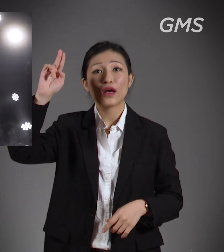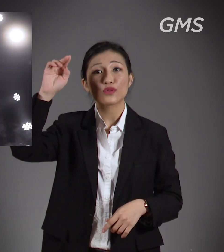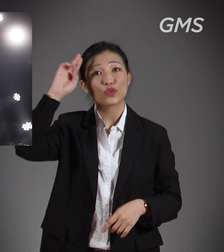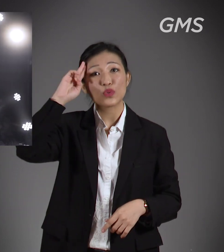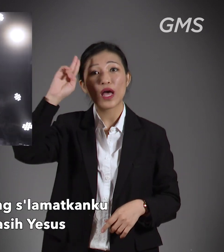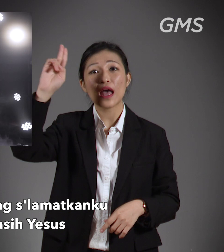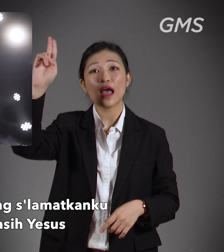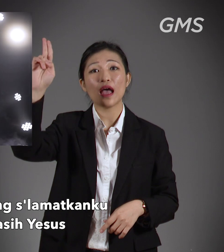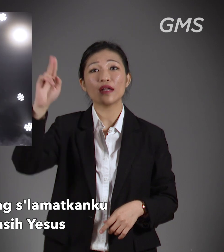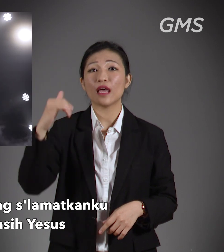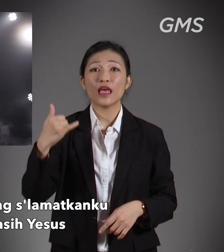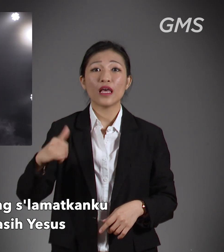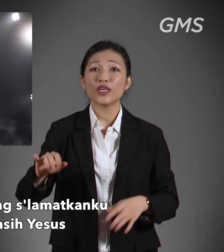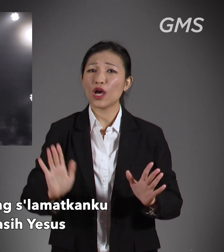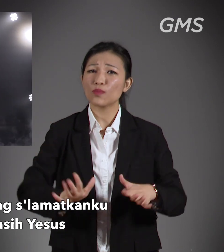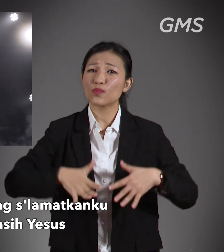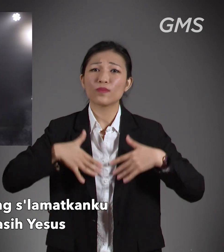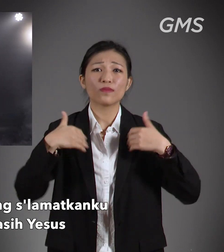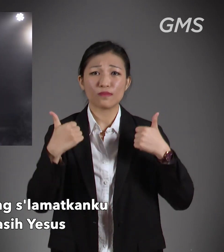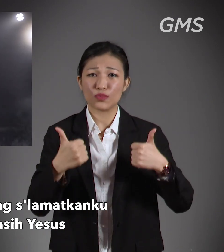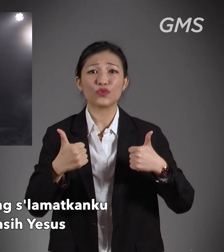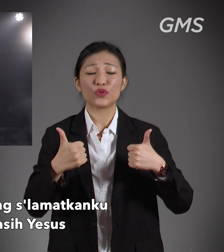Kau Tuhan yang